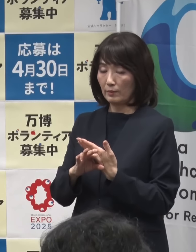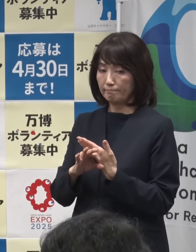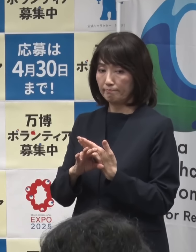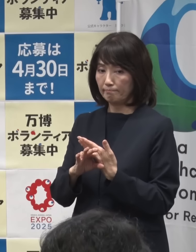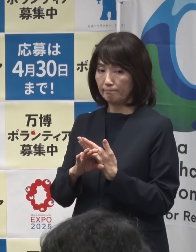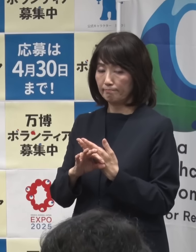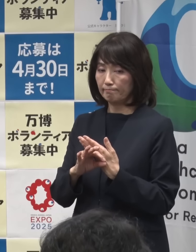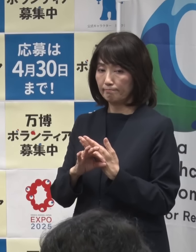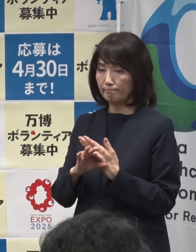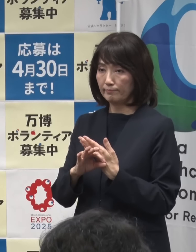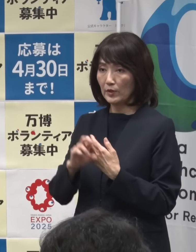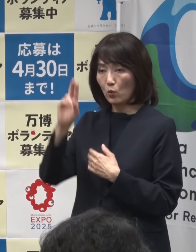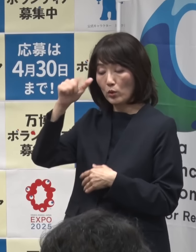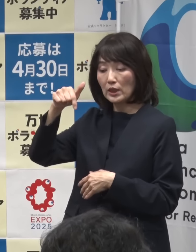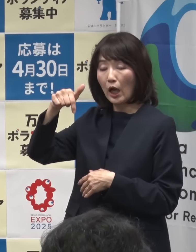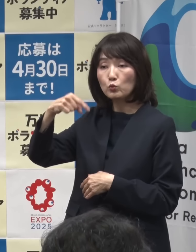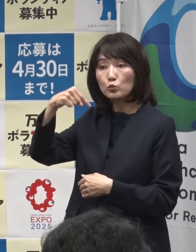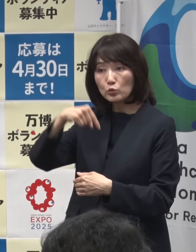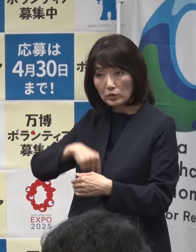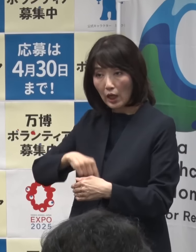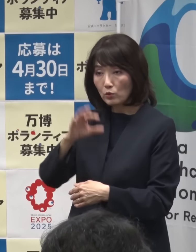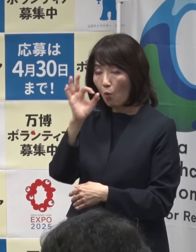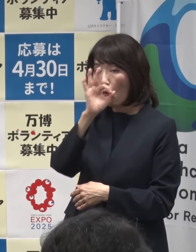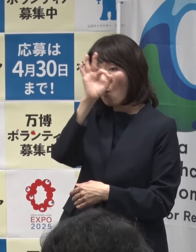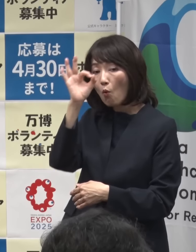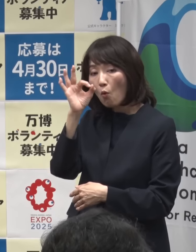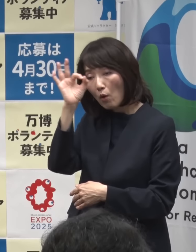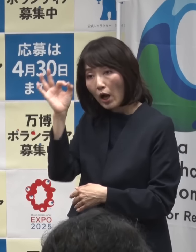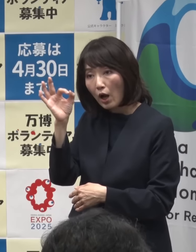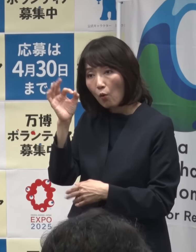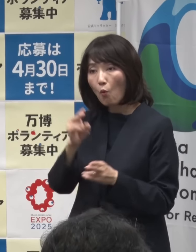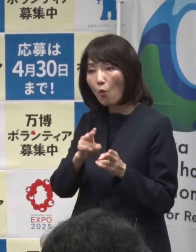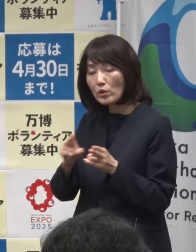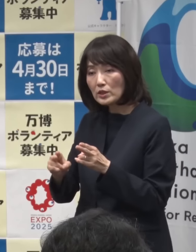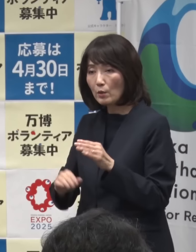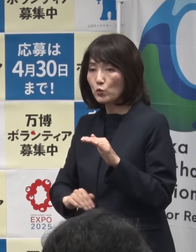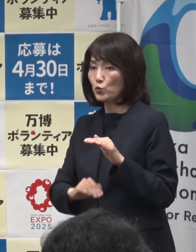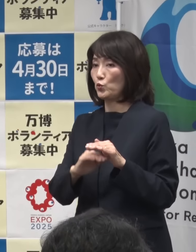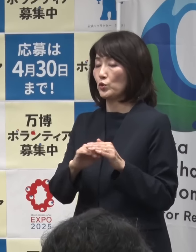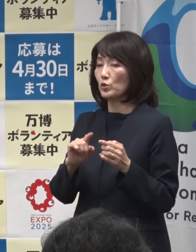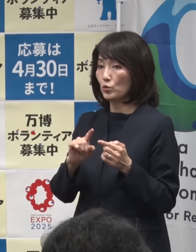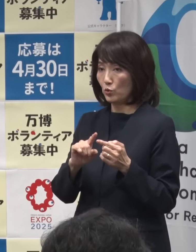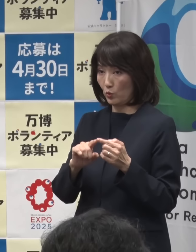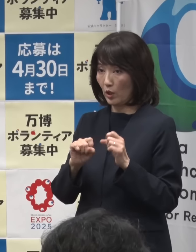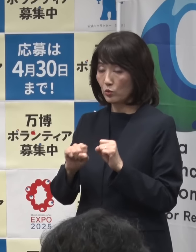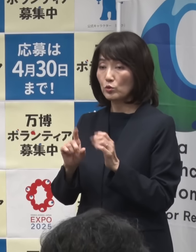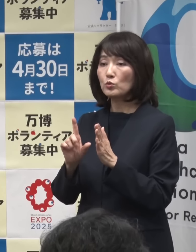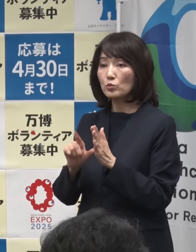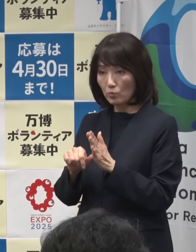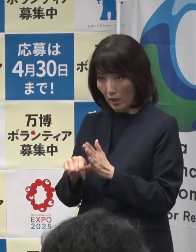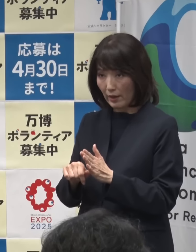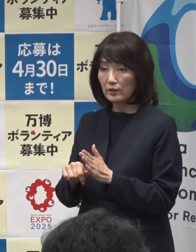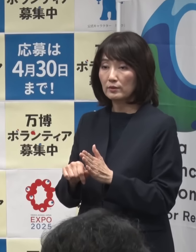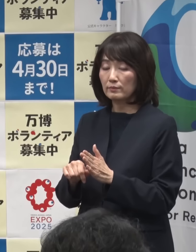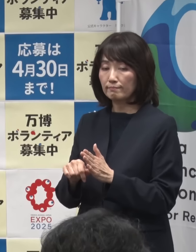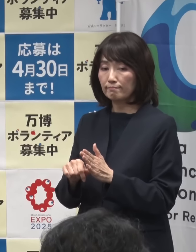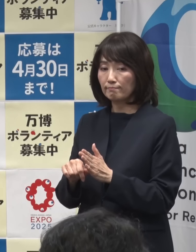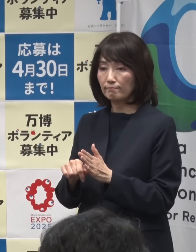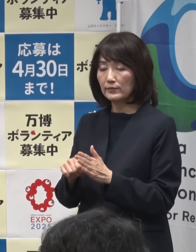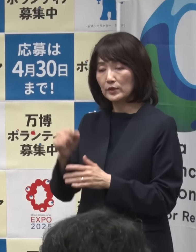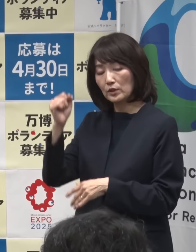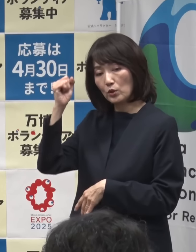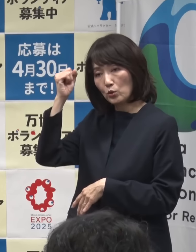観光を大阪府内の観光整備を充実させるですとか、 そういうことをしていくのであれば、あの